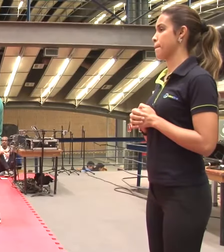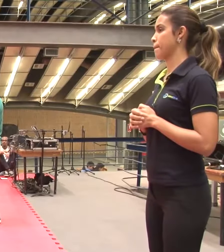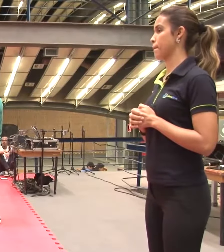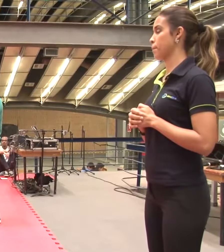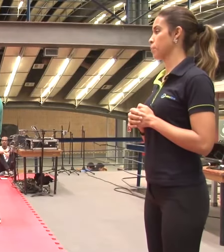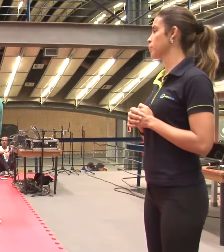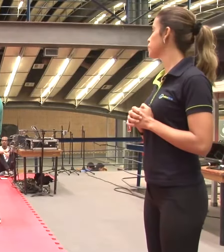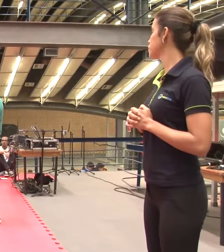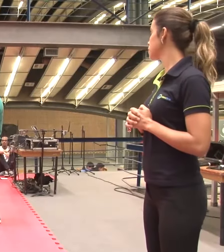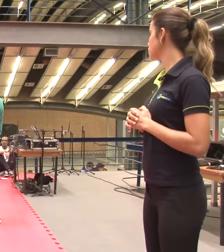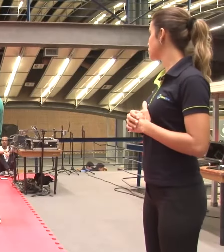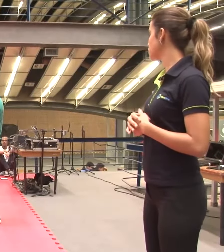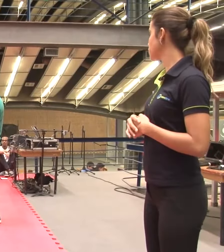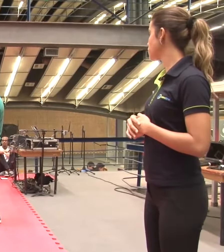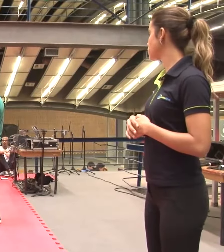Tudo hoje é.